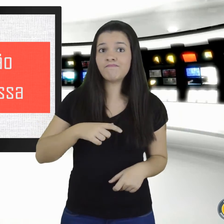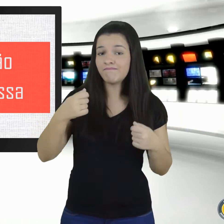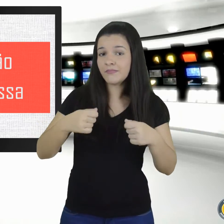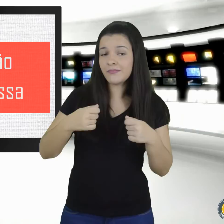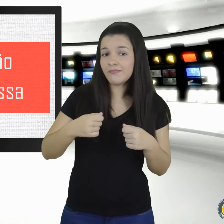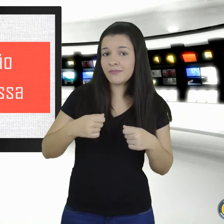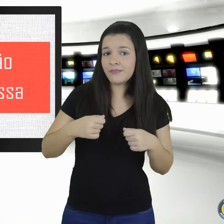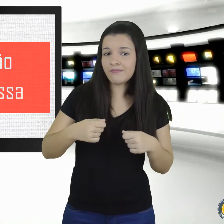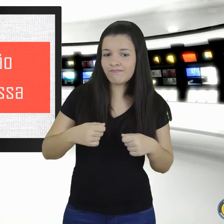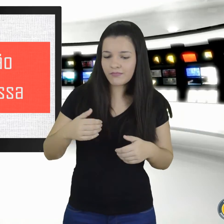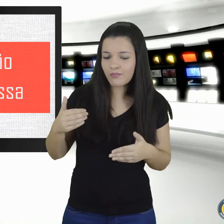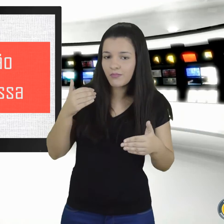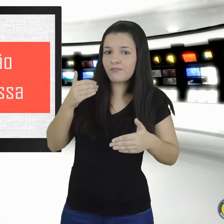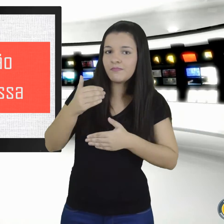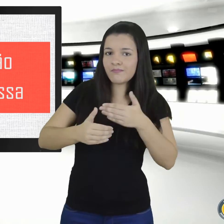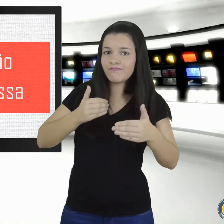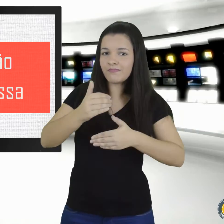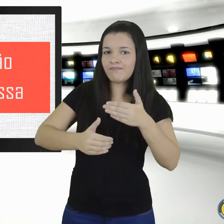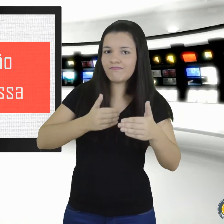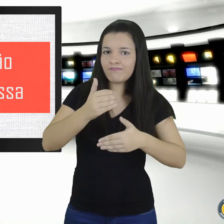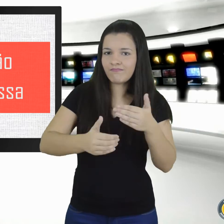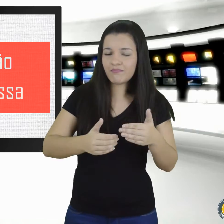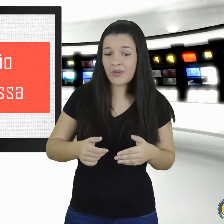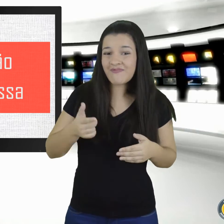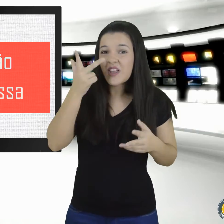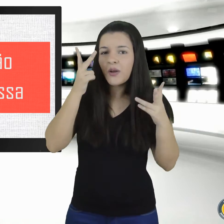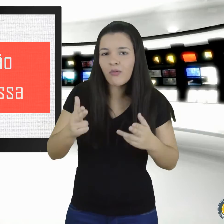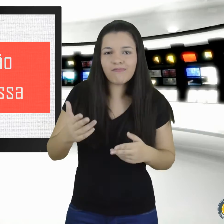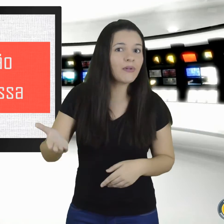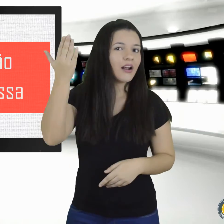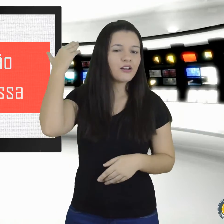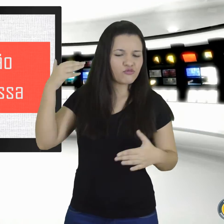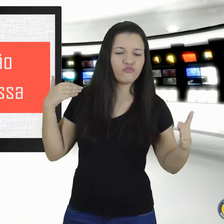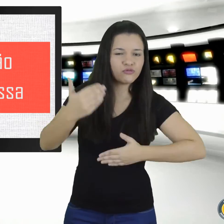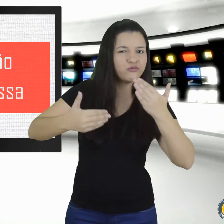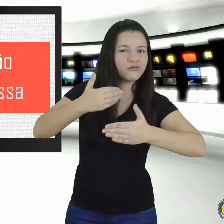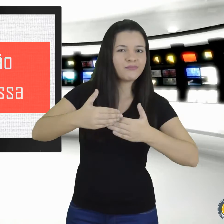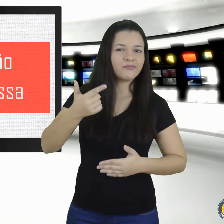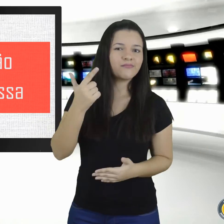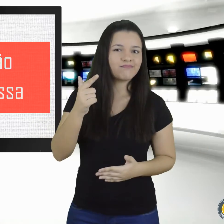os processos atualmente não têm a mesma fluência e eficácia do